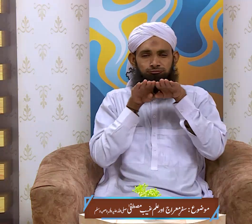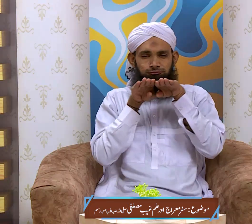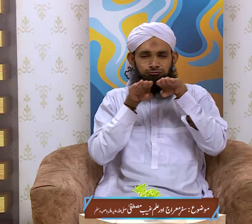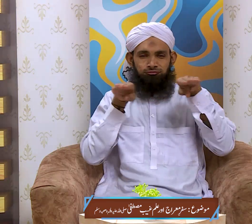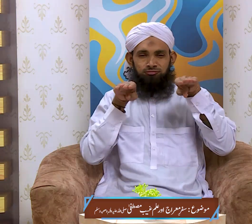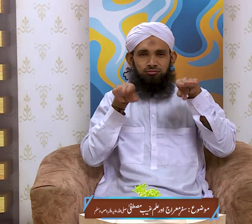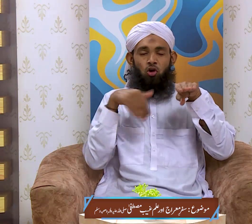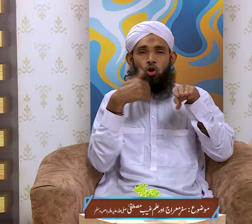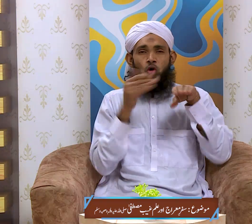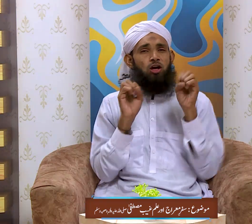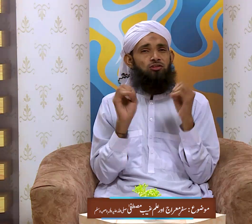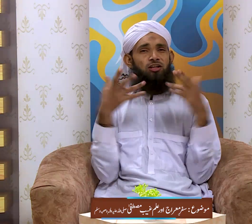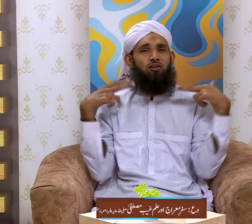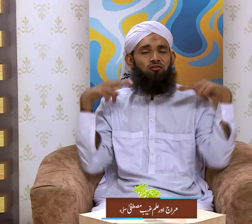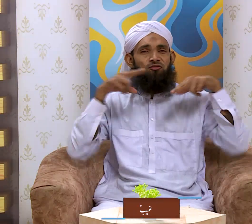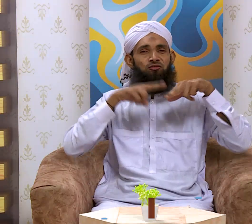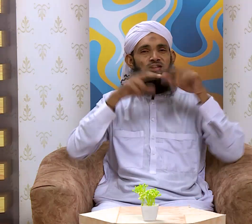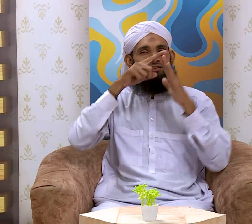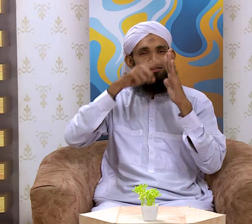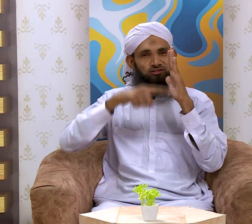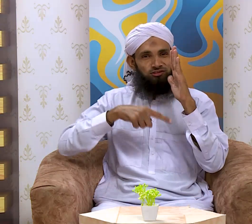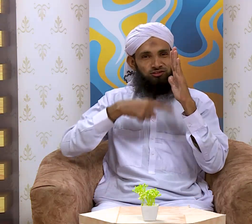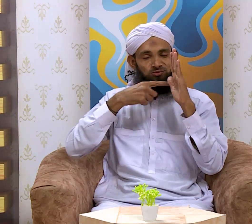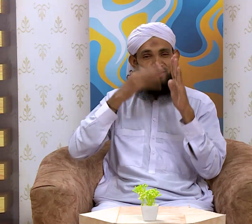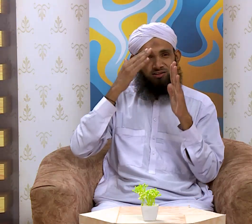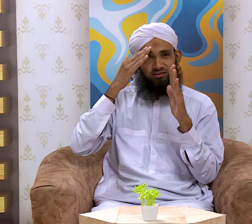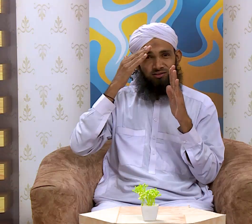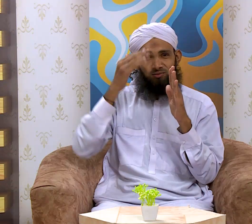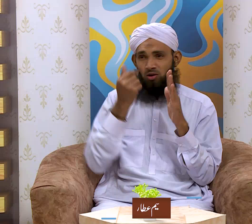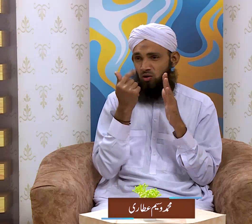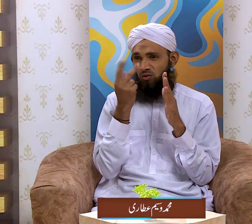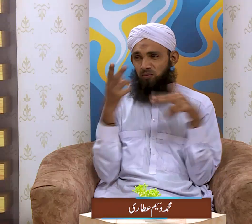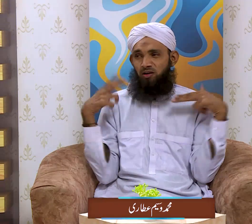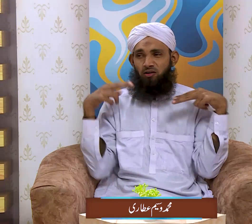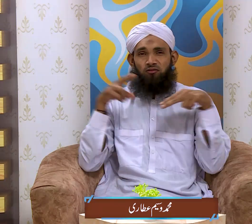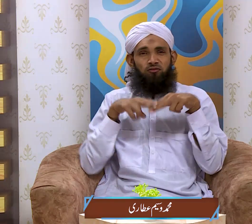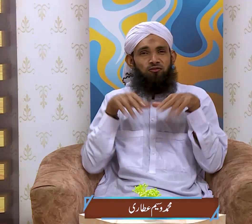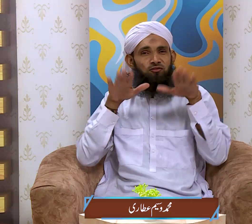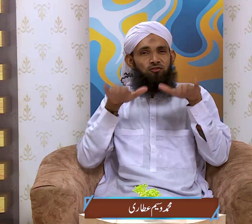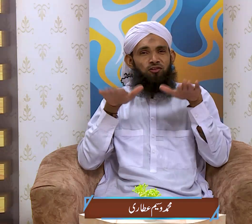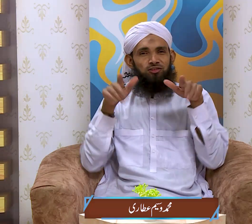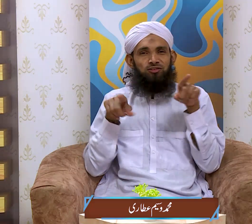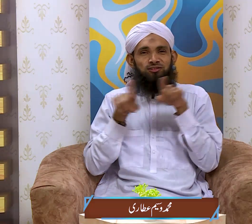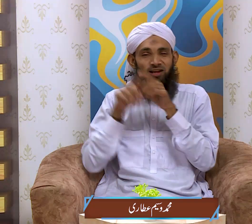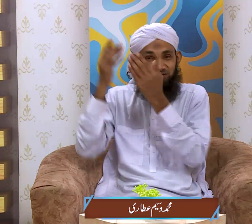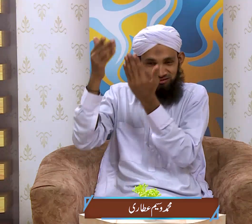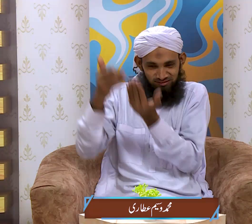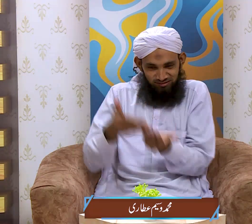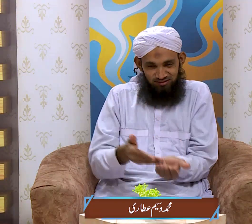حضرت سیدنا جبریل امین علیہ السلام چند فرشتوں کے ساتھ نازل ہوئے اور آپ صلی اللہ علیہ وآلہ وصحبہ